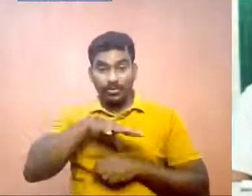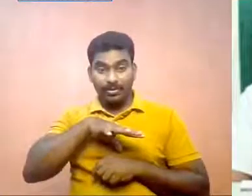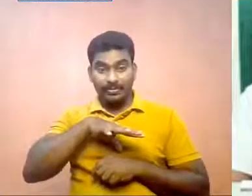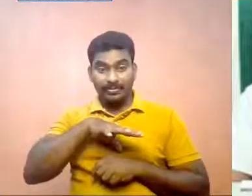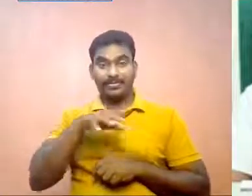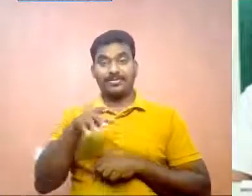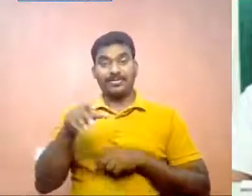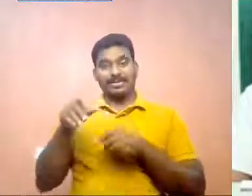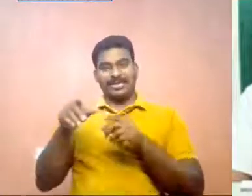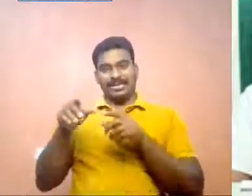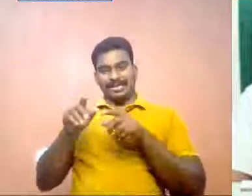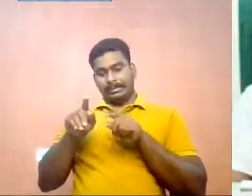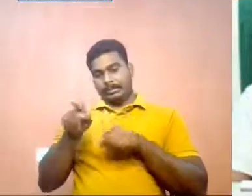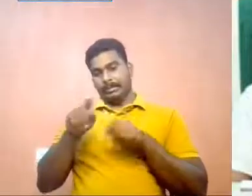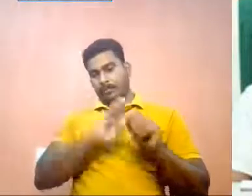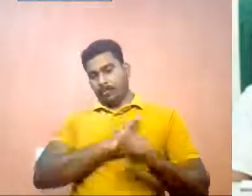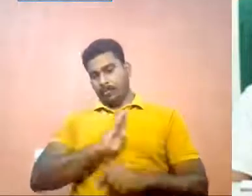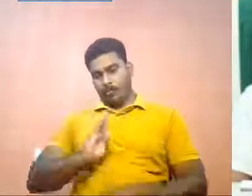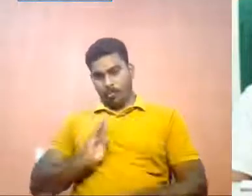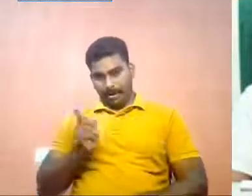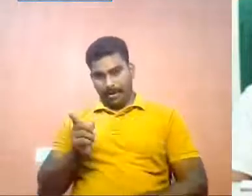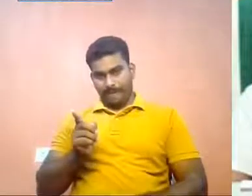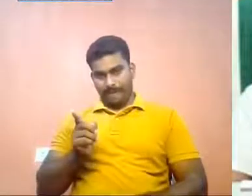1,15,000 പേരുടെ സന്നദ്ധ സേന